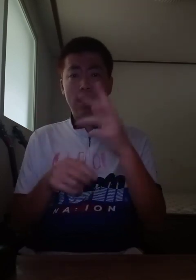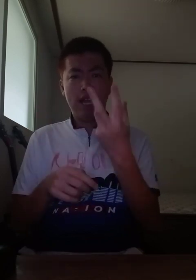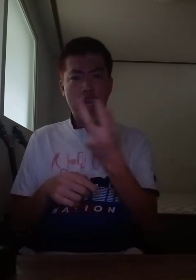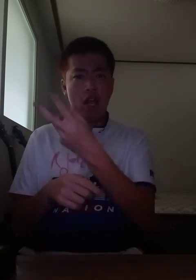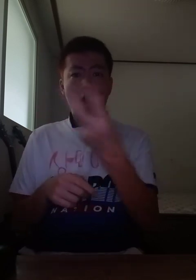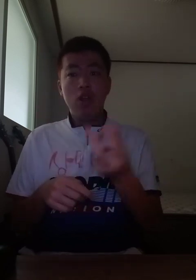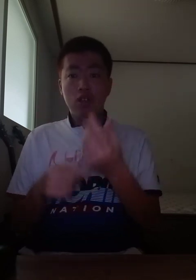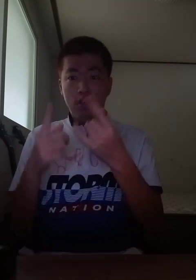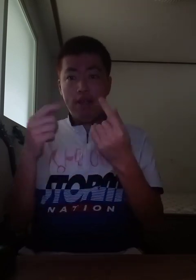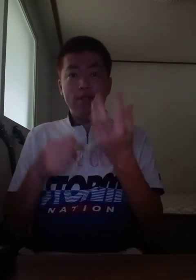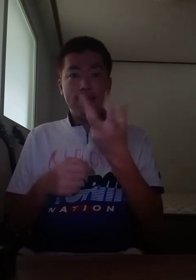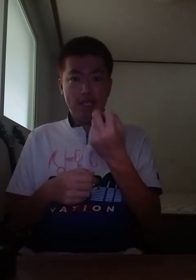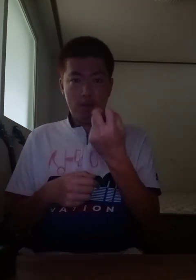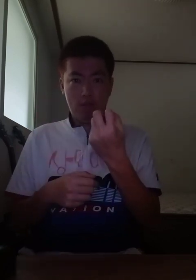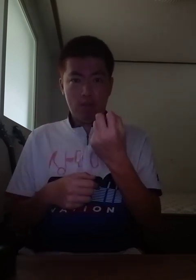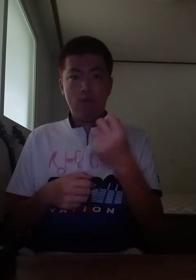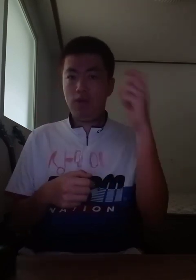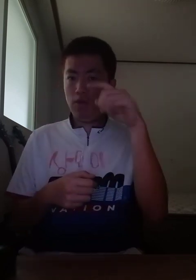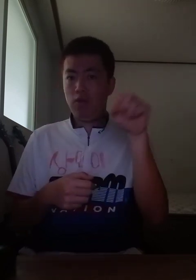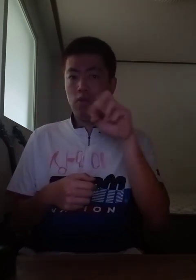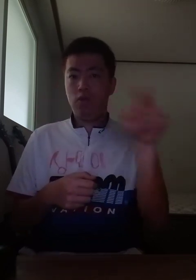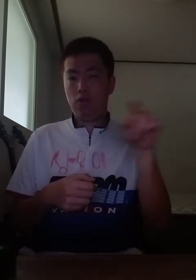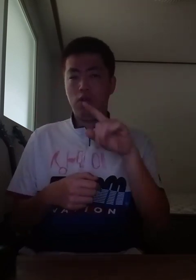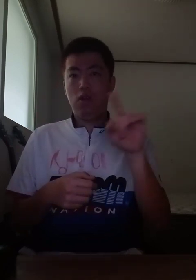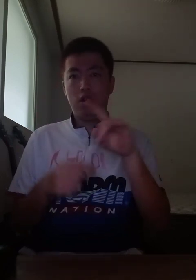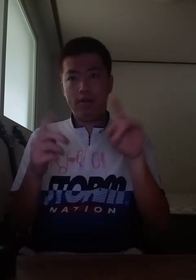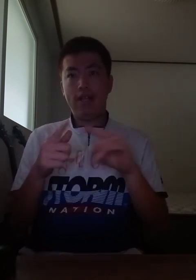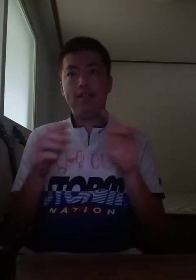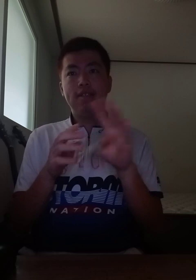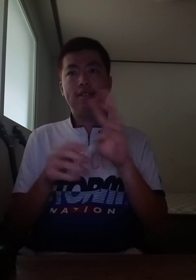않아 수리를 받은 비상벨은 지난해 수원시에만 110여 개,